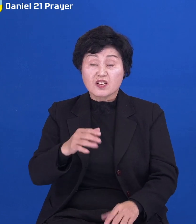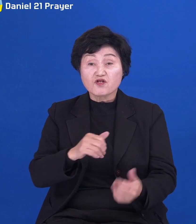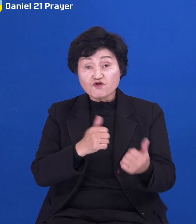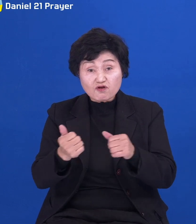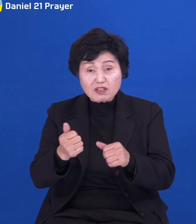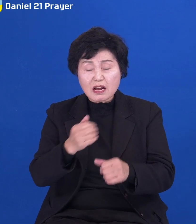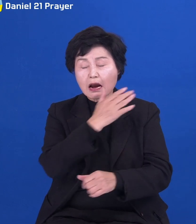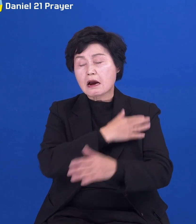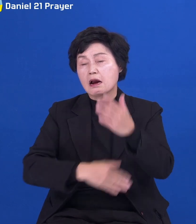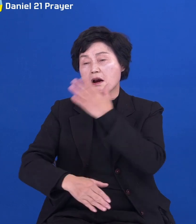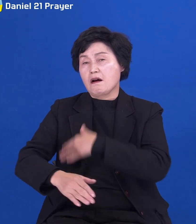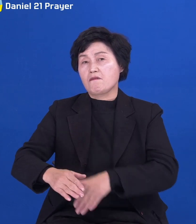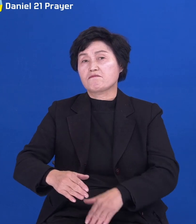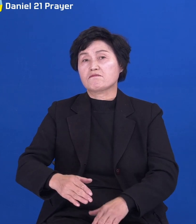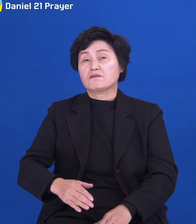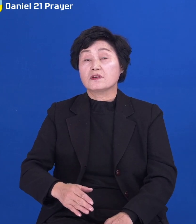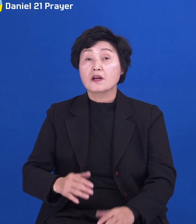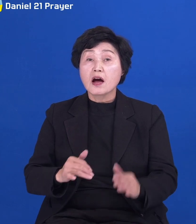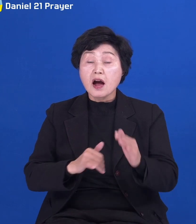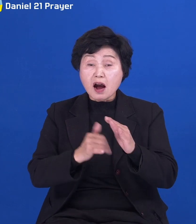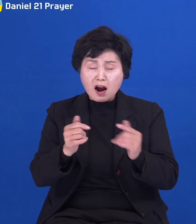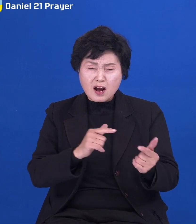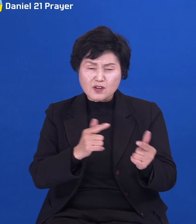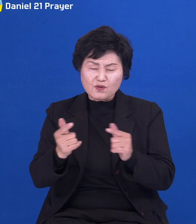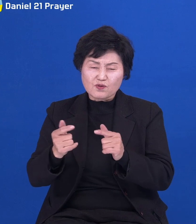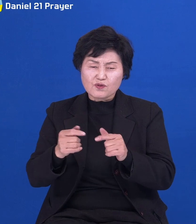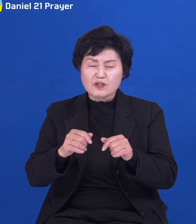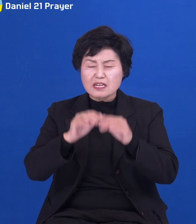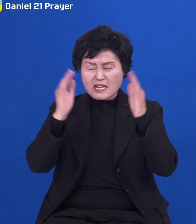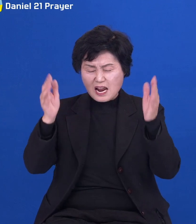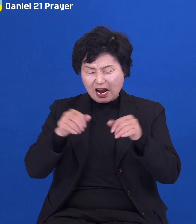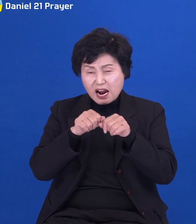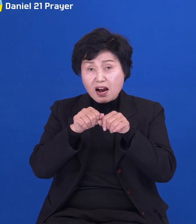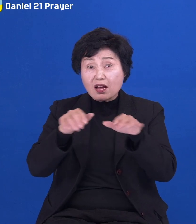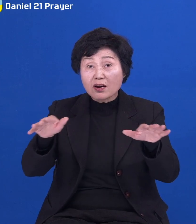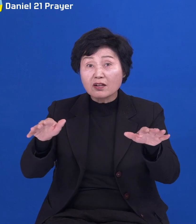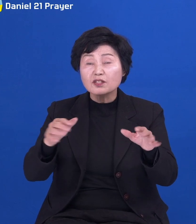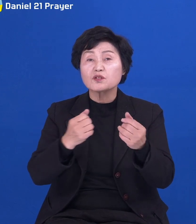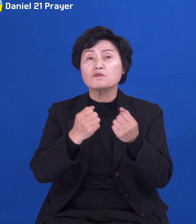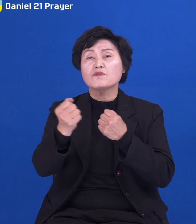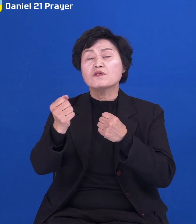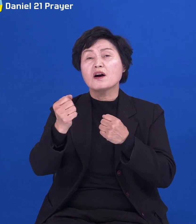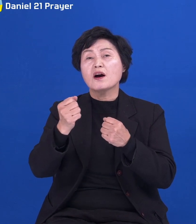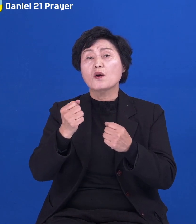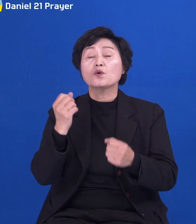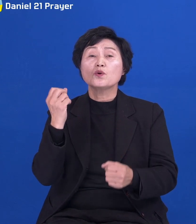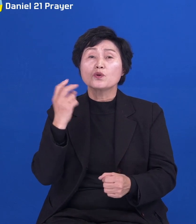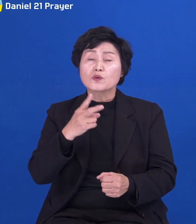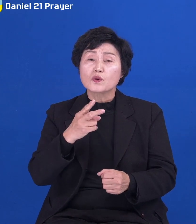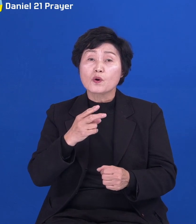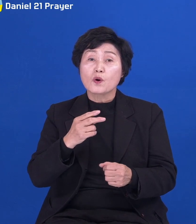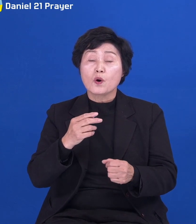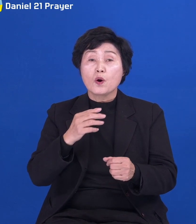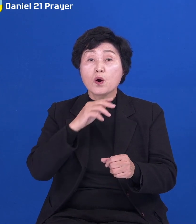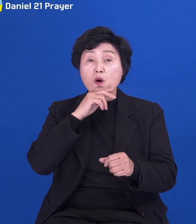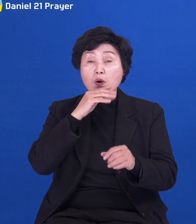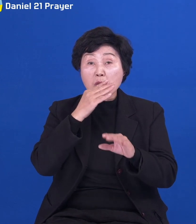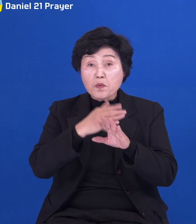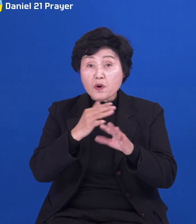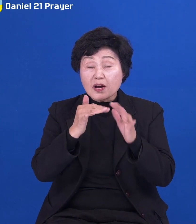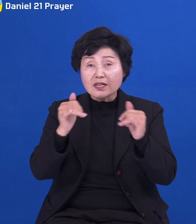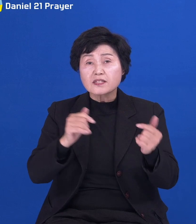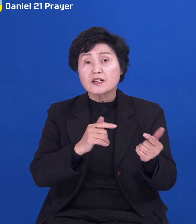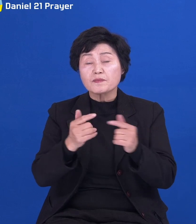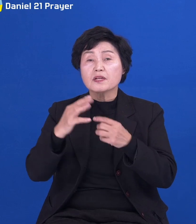부모와 헤어지고 가족들이 산산이 자국이 나고 있음에도 불구하고 북한 주민들이 3년 동안 먹을 수 있는 돈 9천만 달러로